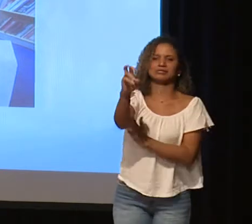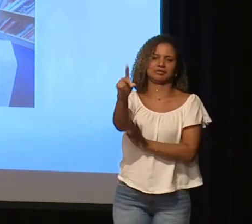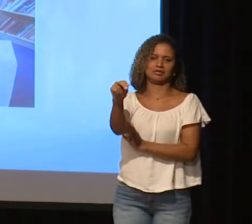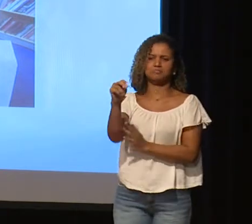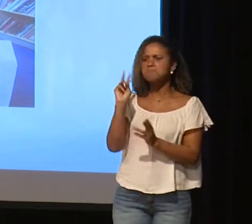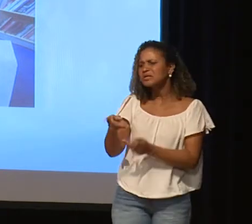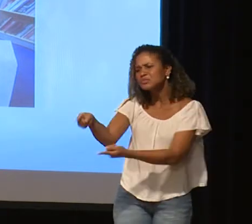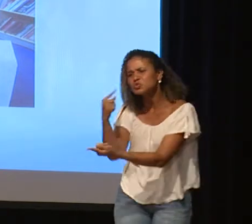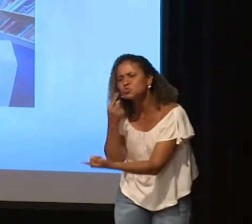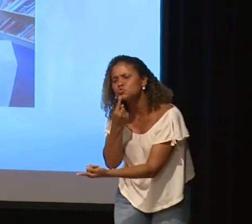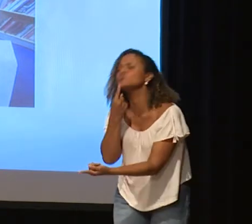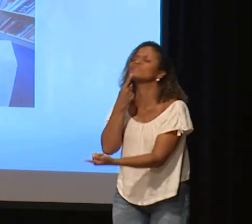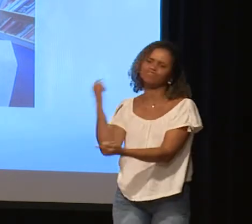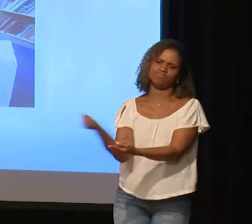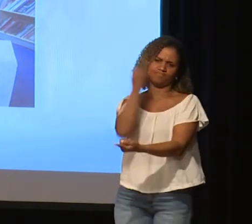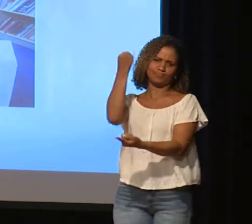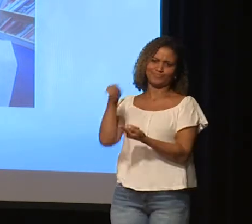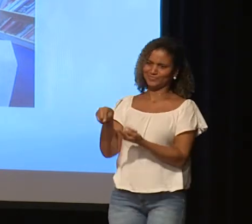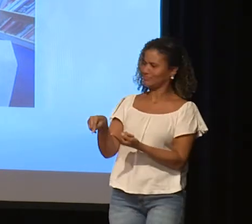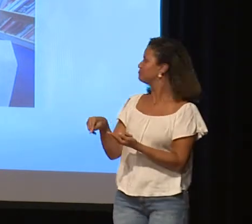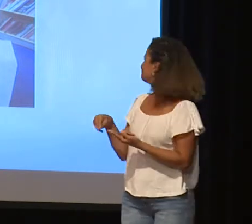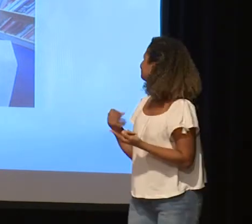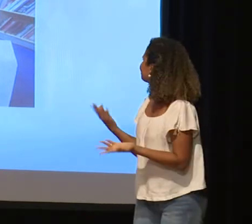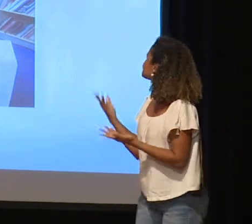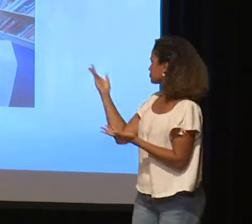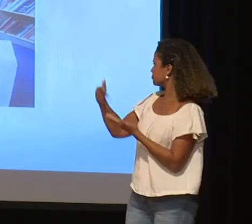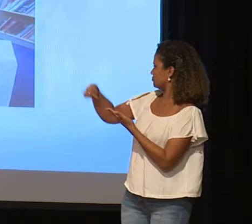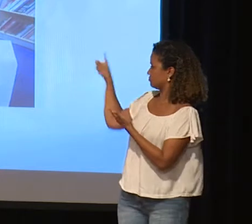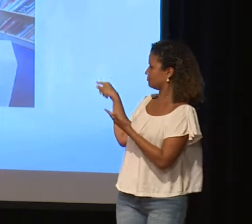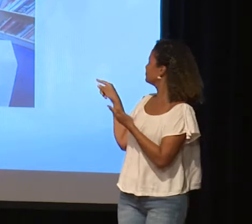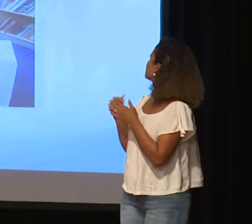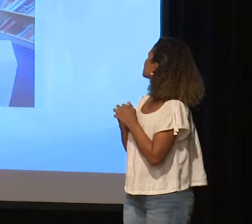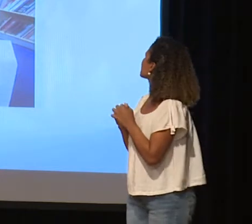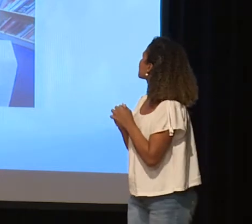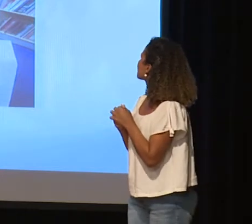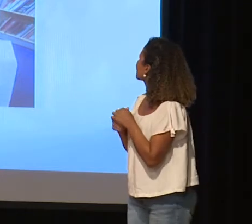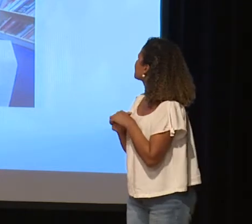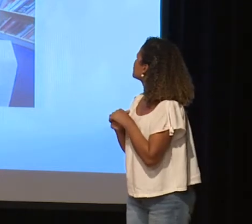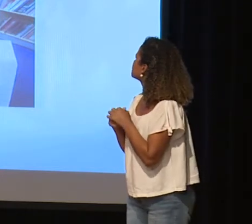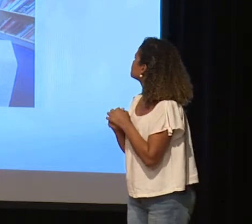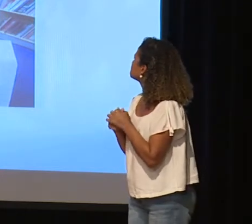gente trabalhar isso desde cedo com as crianças surdas, principalmente. Pode